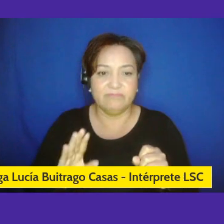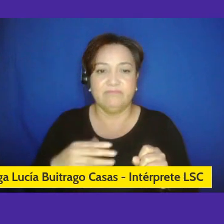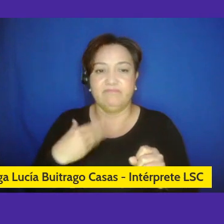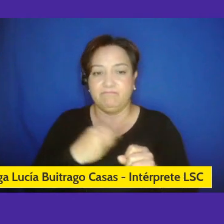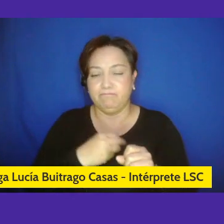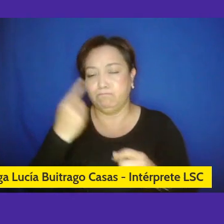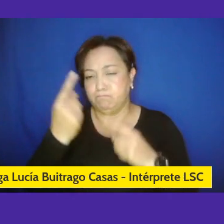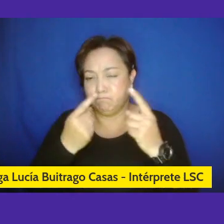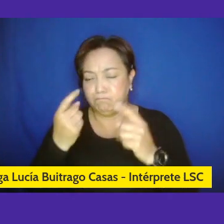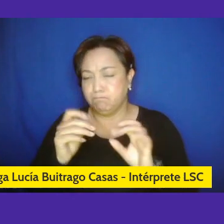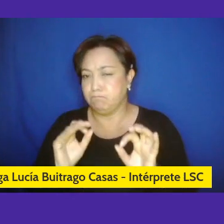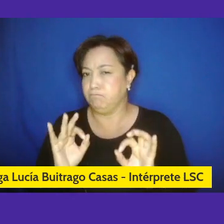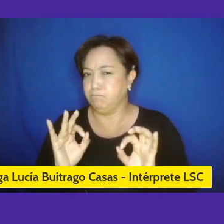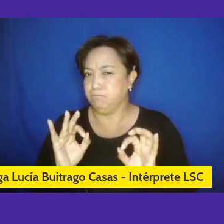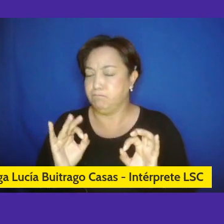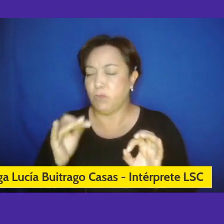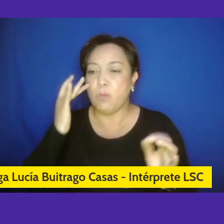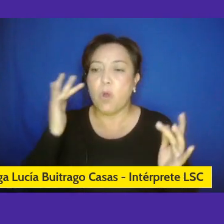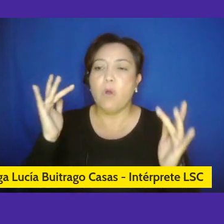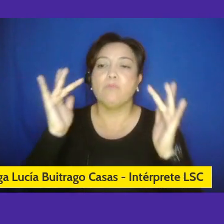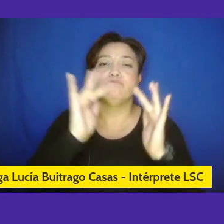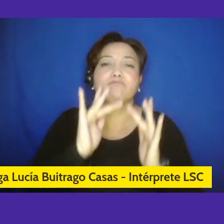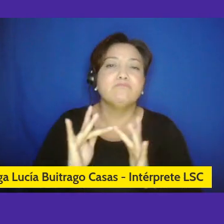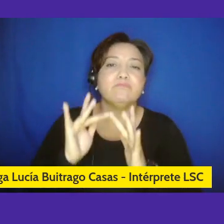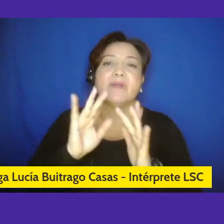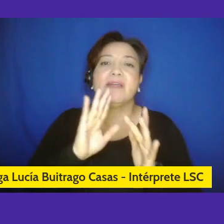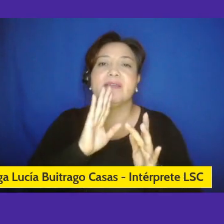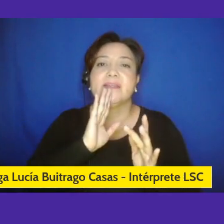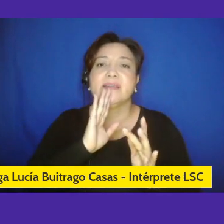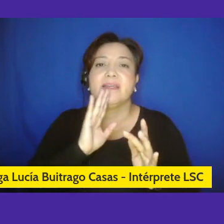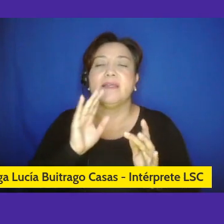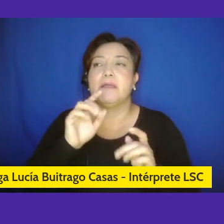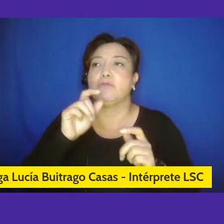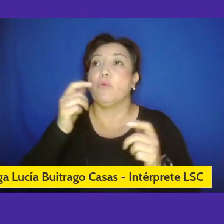la hora de poder conectarse con distintos jugadores de la industria.